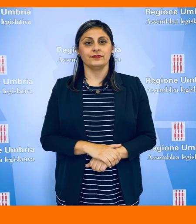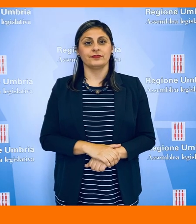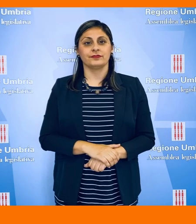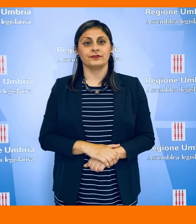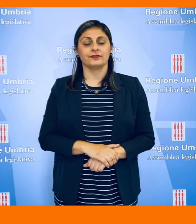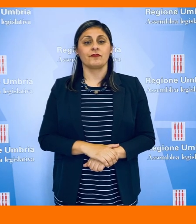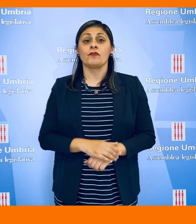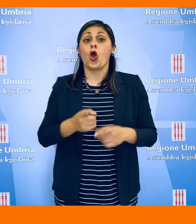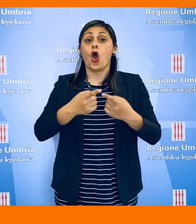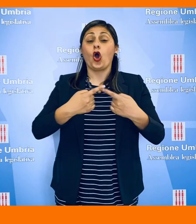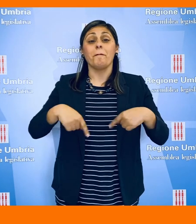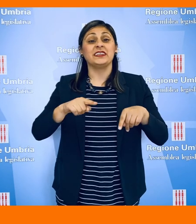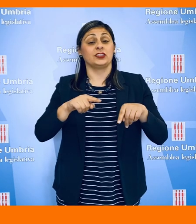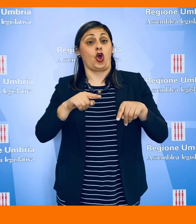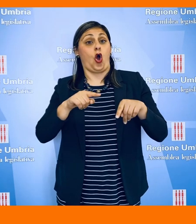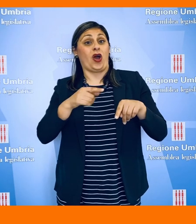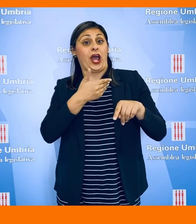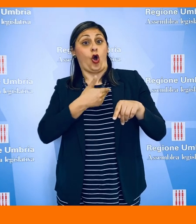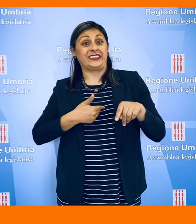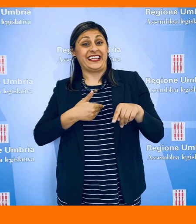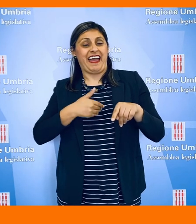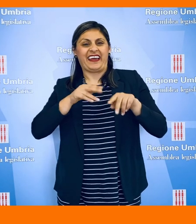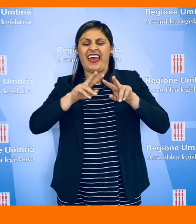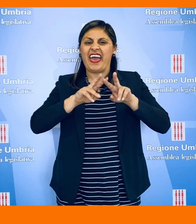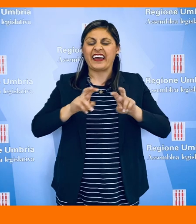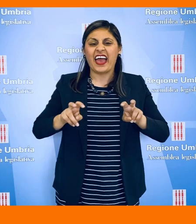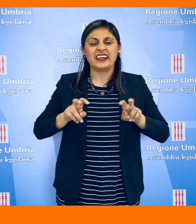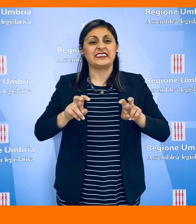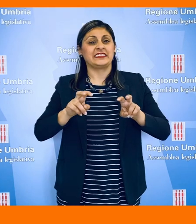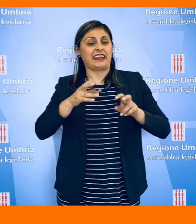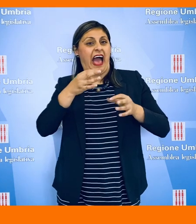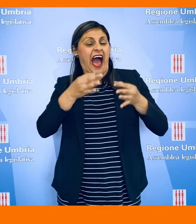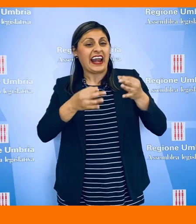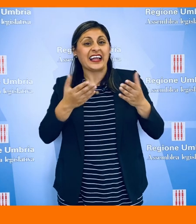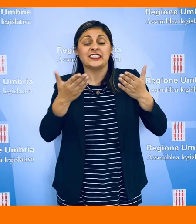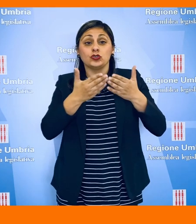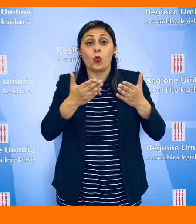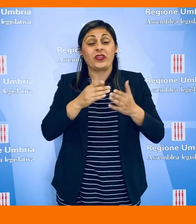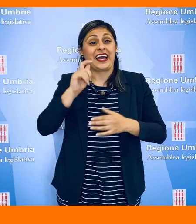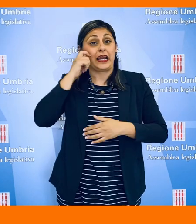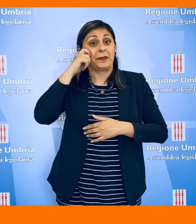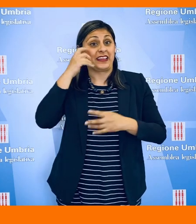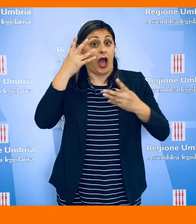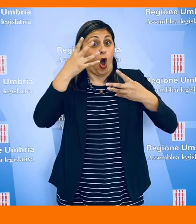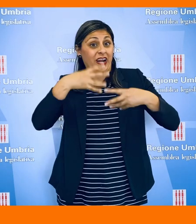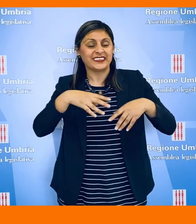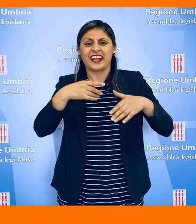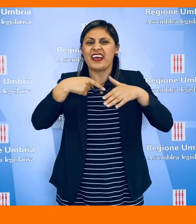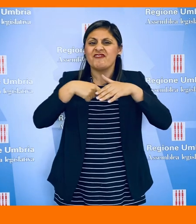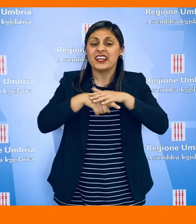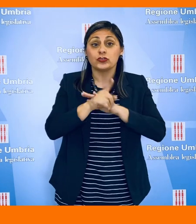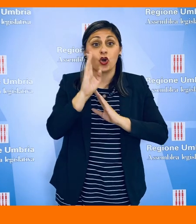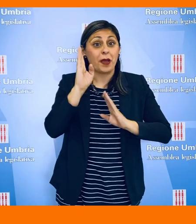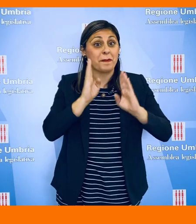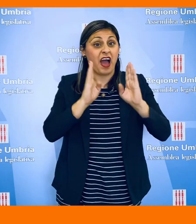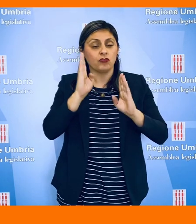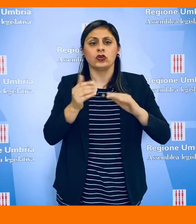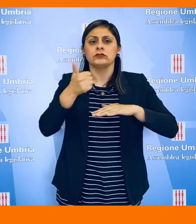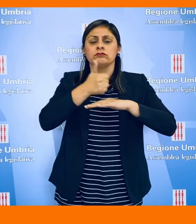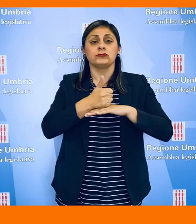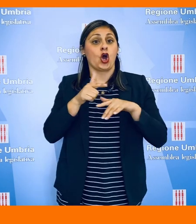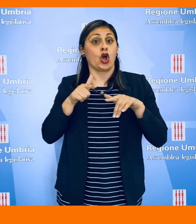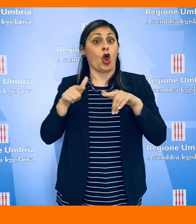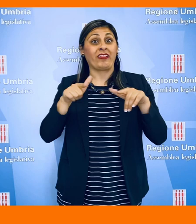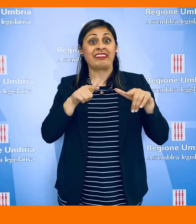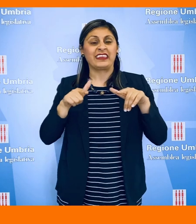La Commissione consiliare d'inchiesta, analisi e studi su criminalità organizzata e infiltrazioni mafiose, presieduta da Eugenio